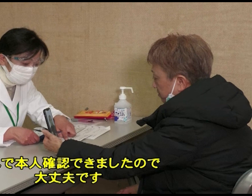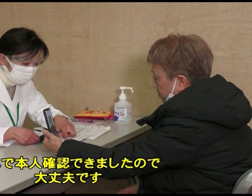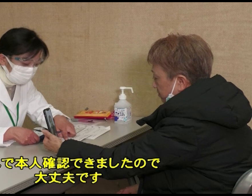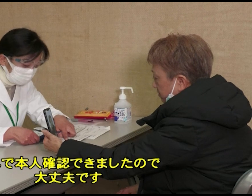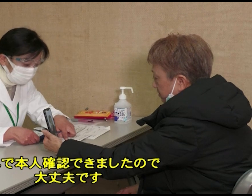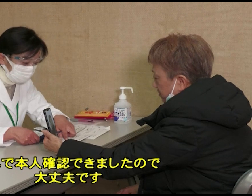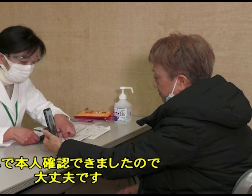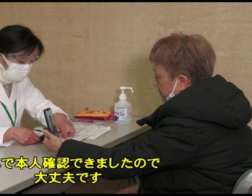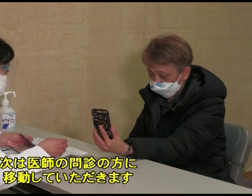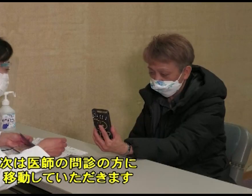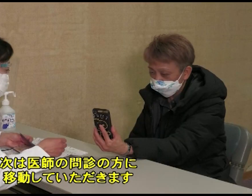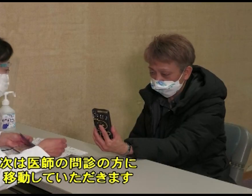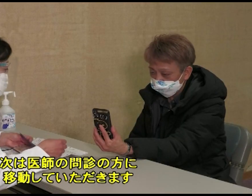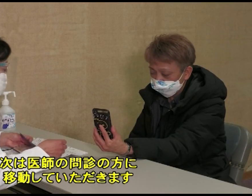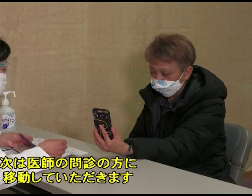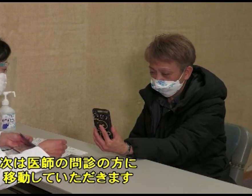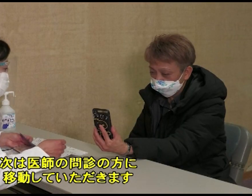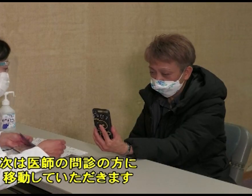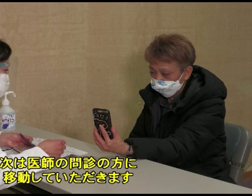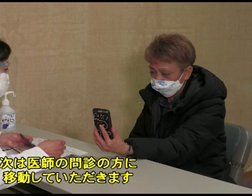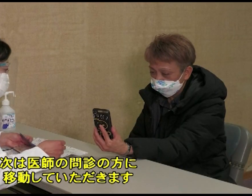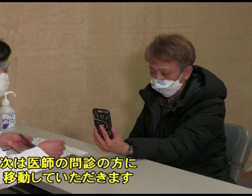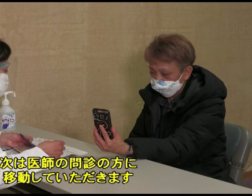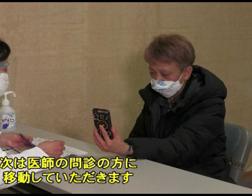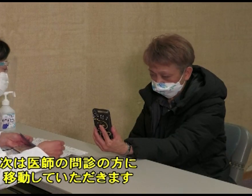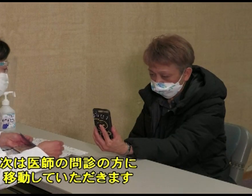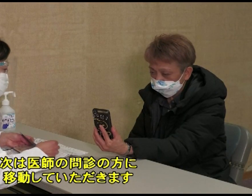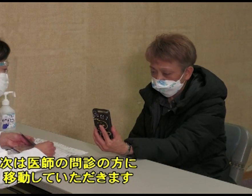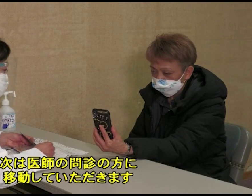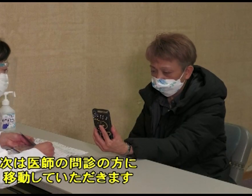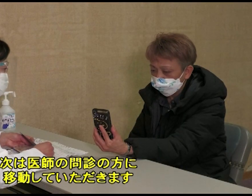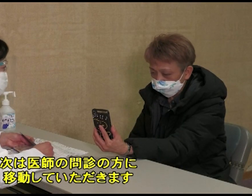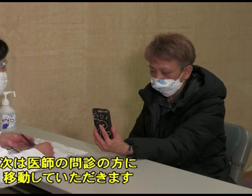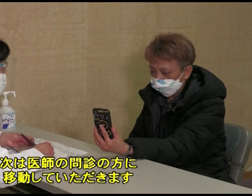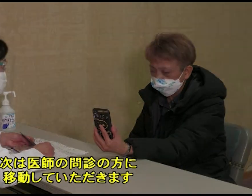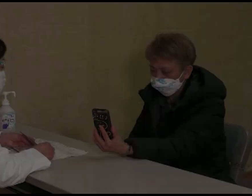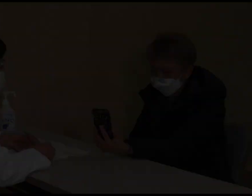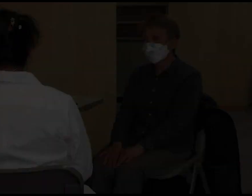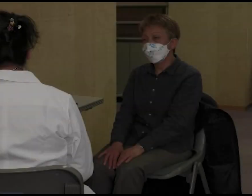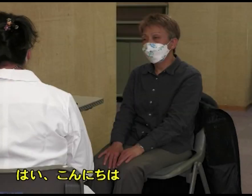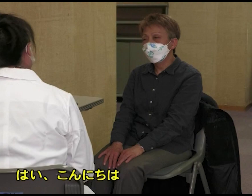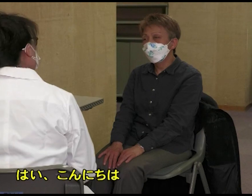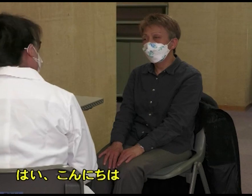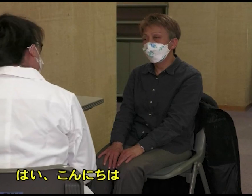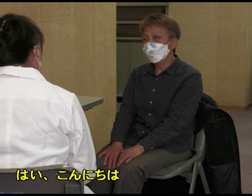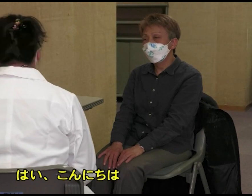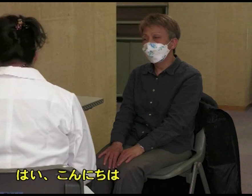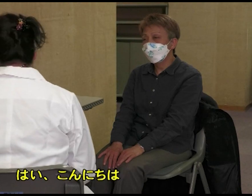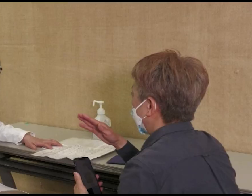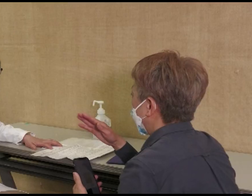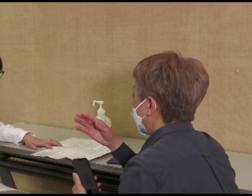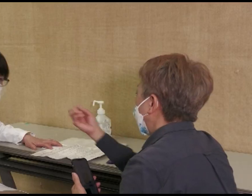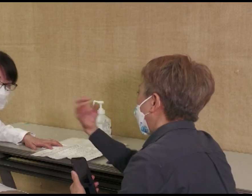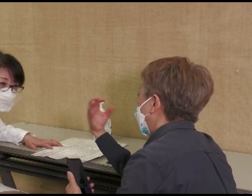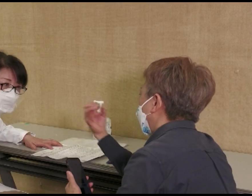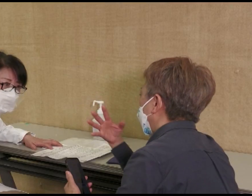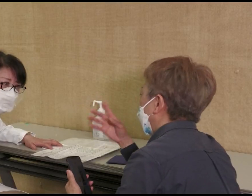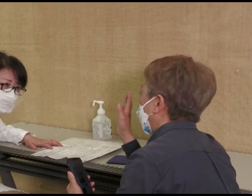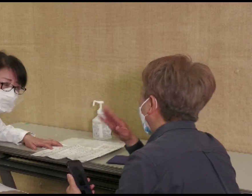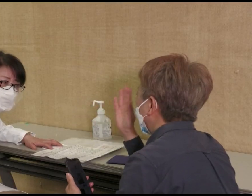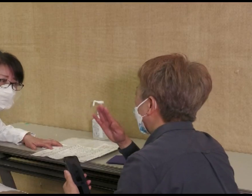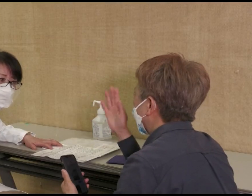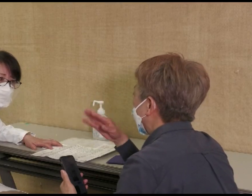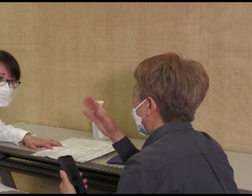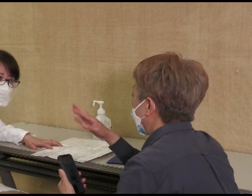大丈夫です。次は医師の問診の方に移動していただきます。 はい、こんにちは。 はい、